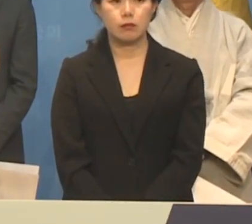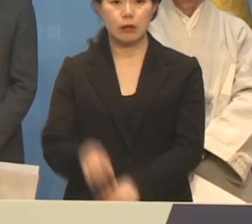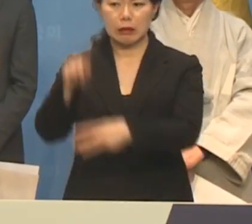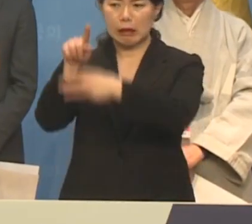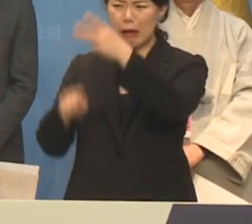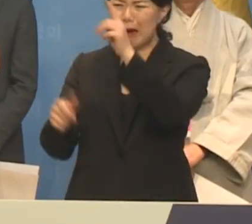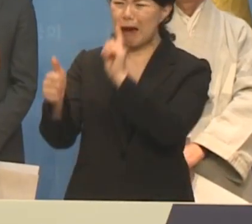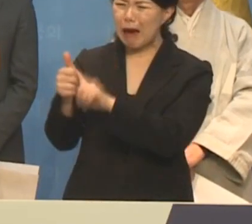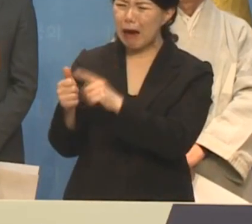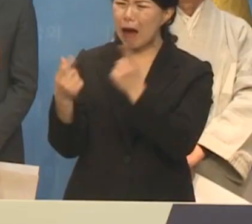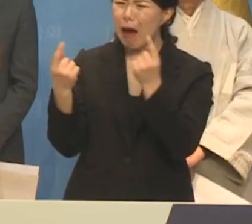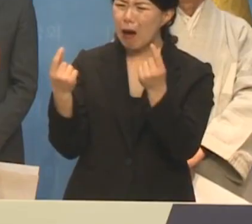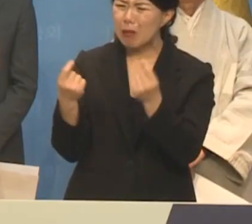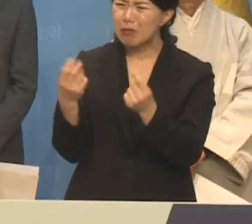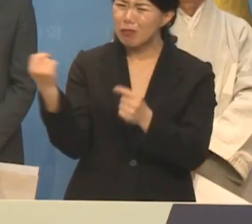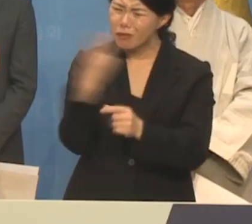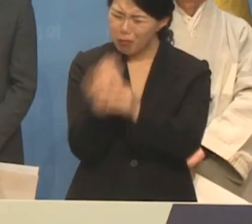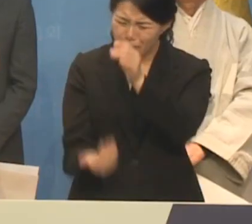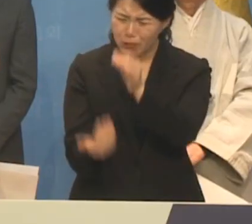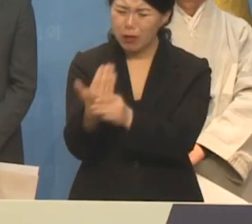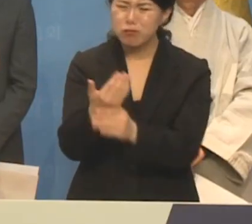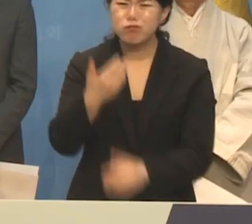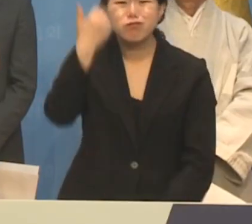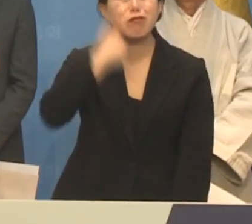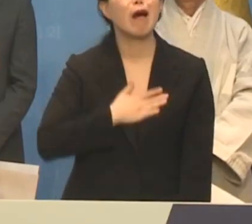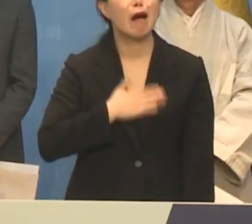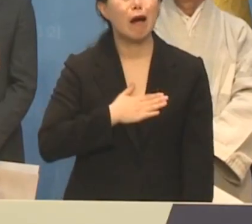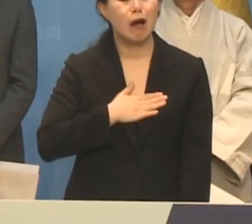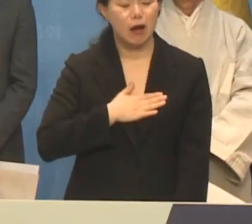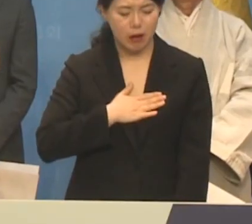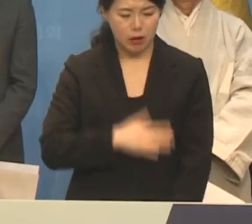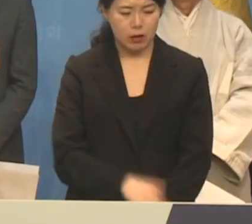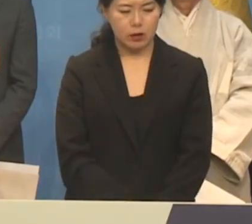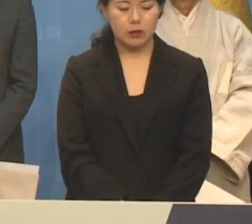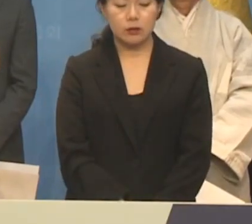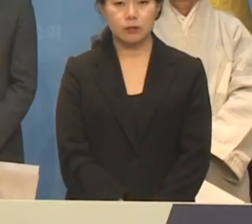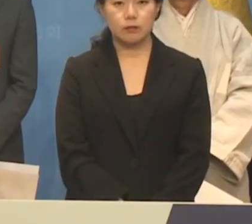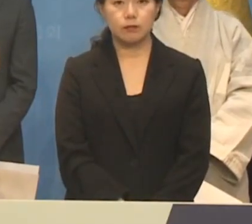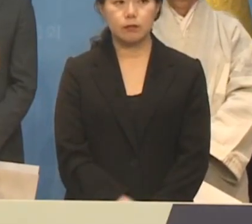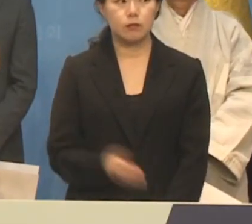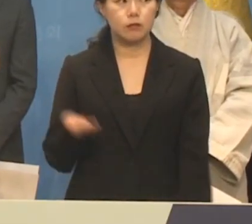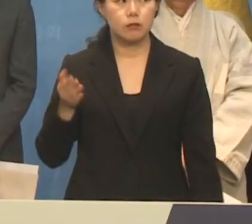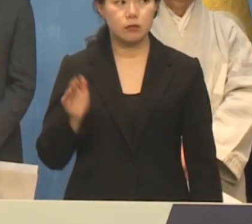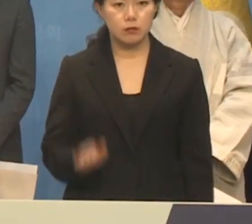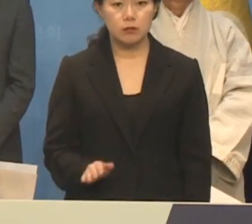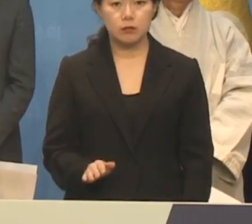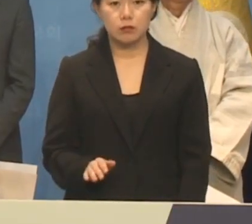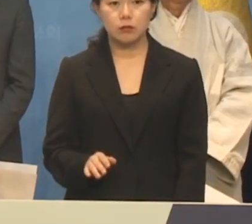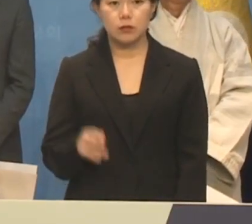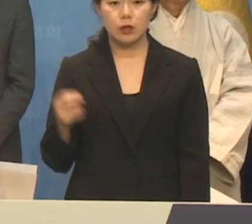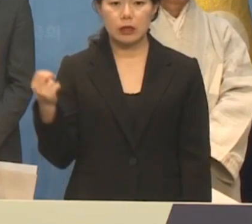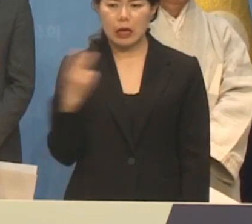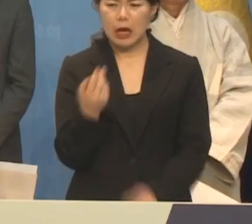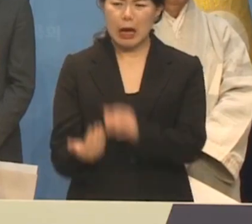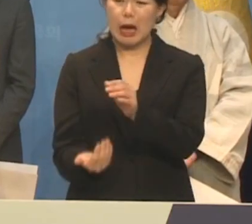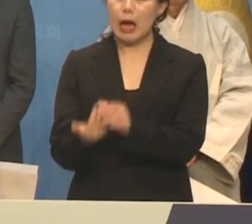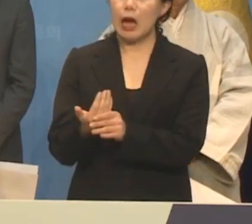윤석열 같은 사람이 또 나올지를 누가 알았겠습니까? 그런데 이제서 저렇게 나와서